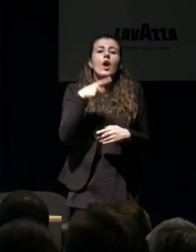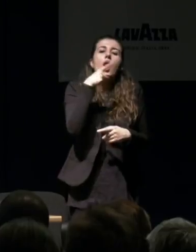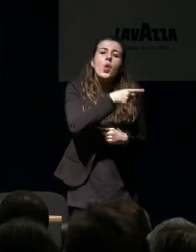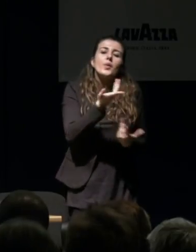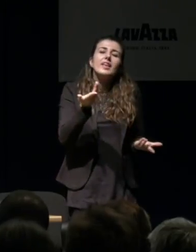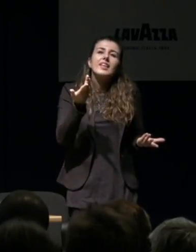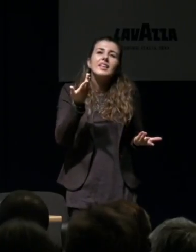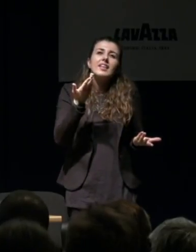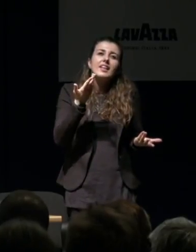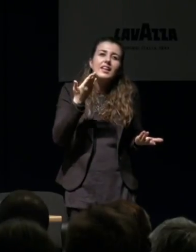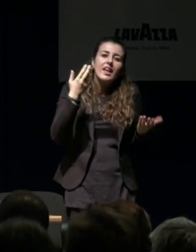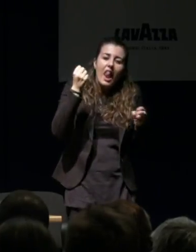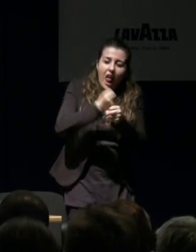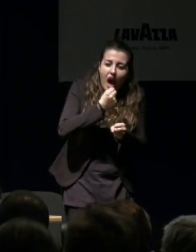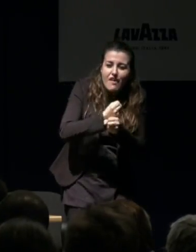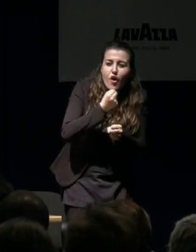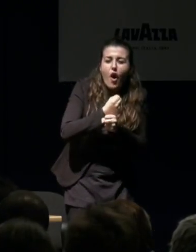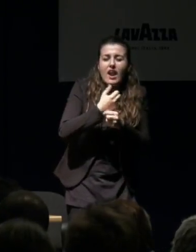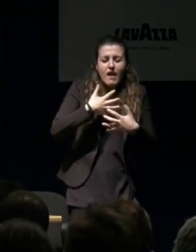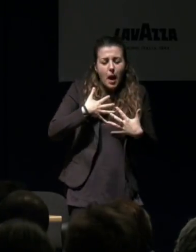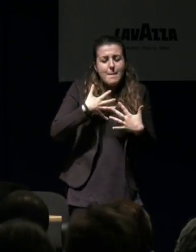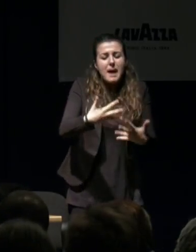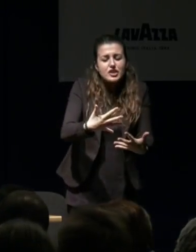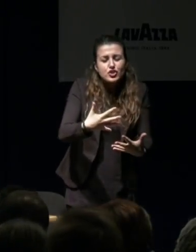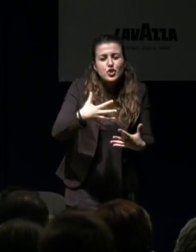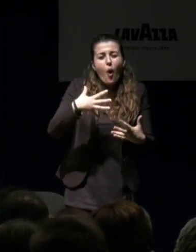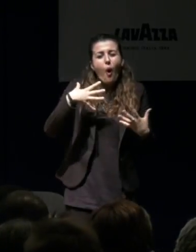si stava lavorando con la solita passione